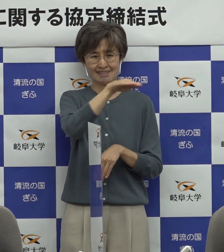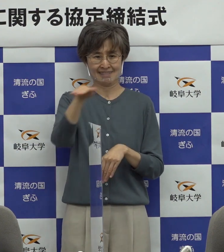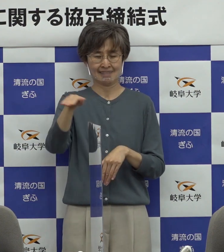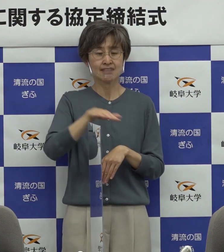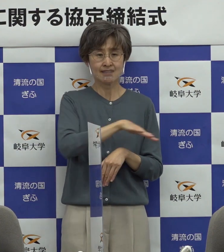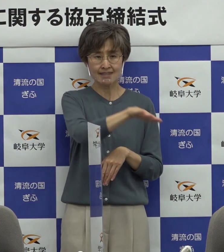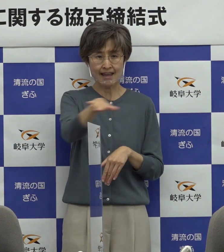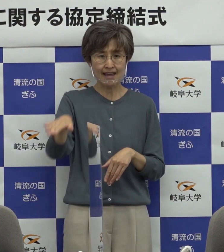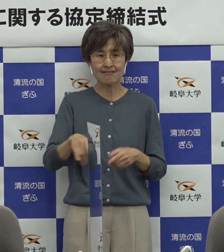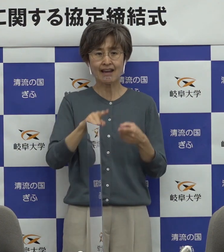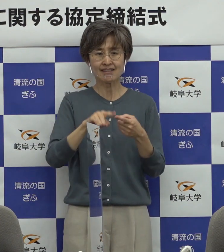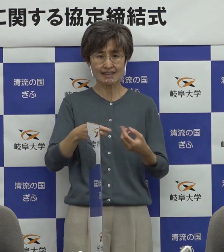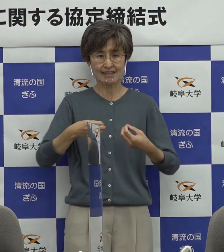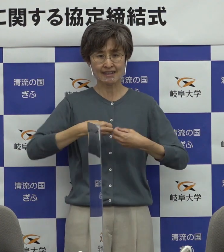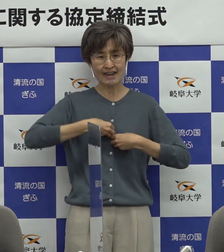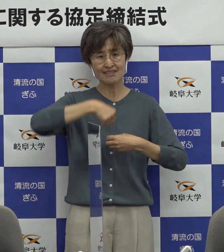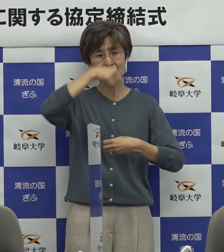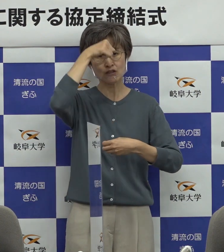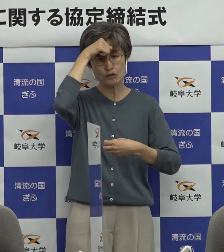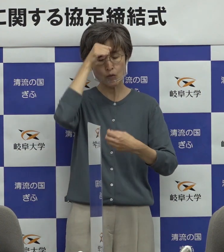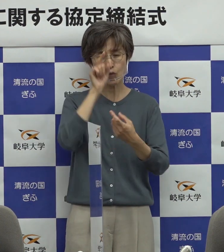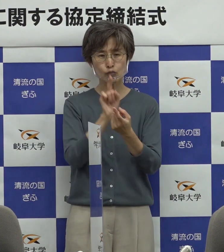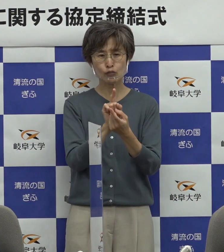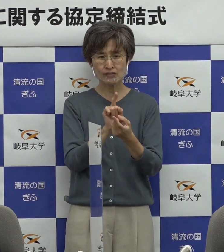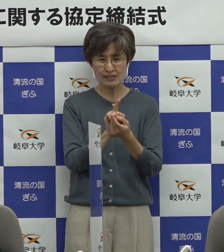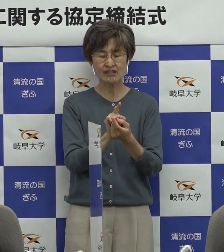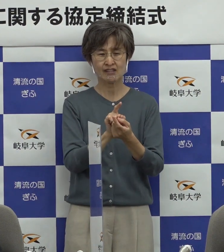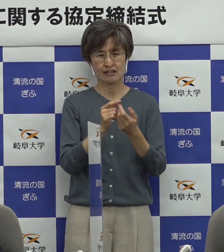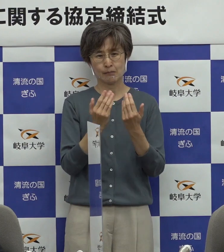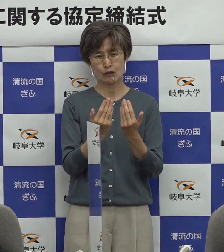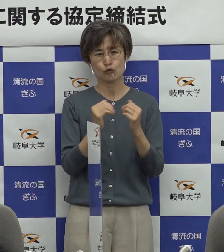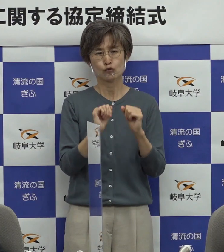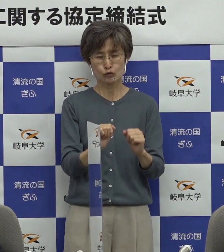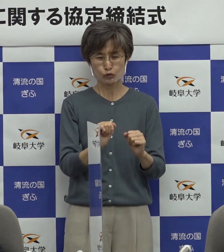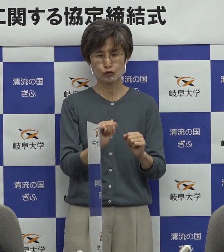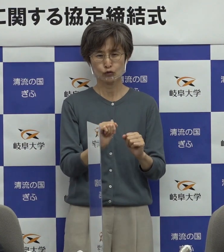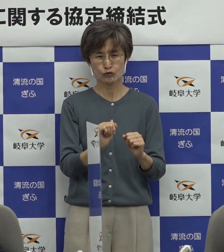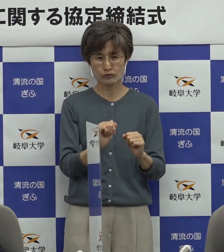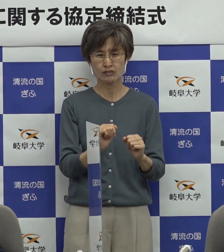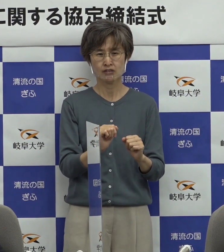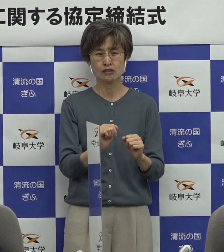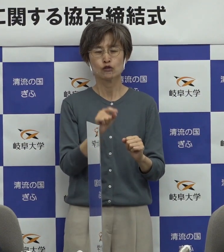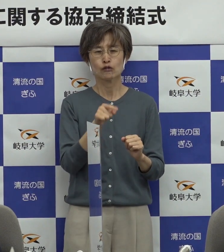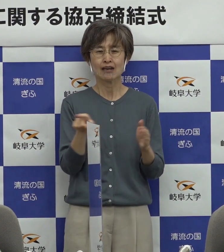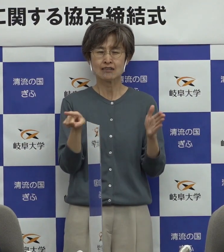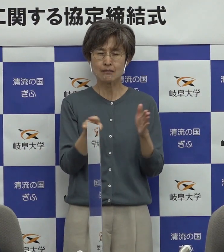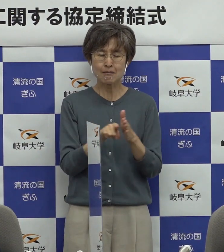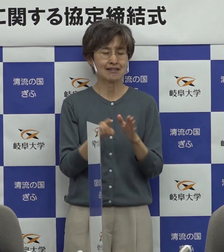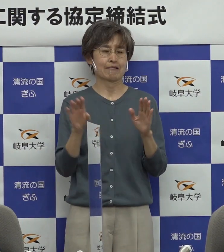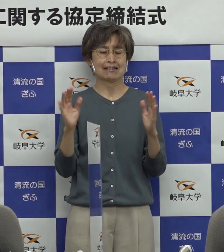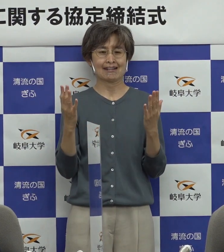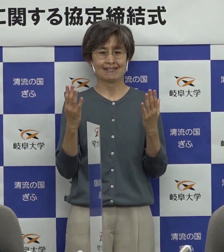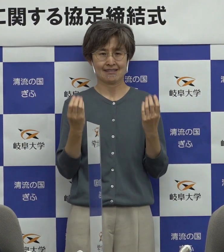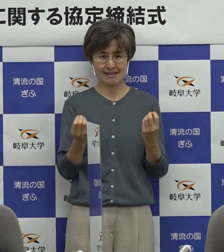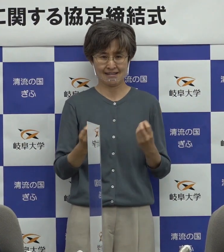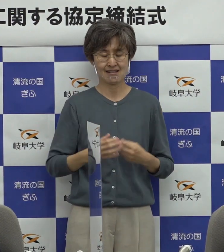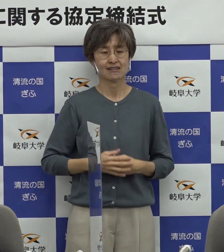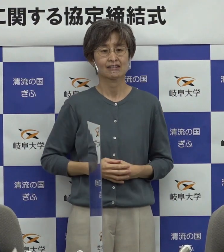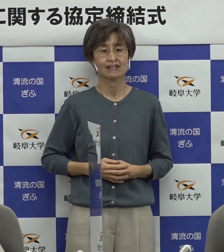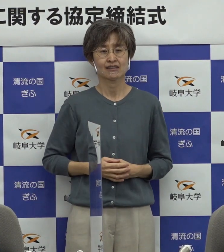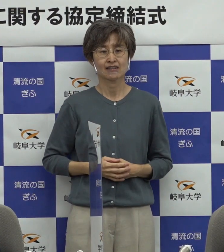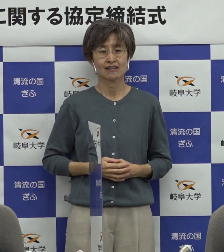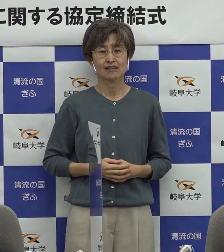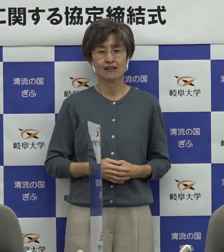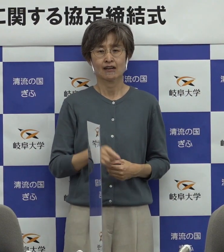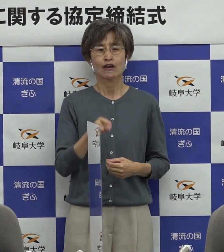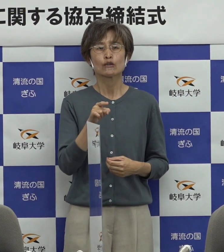として取り扱うという構造はもちろん複合講義とは行いますけれども、講座としては存在をしていませんでした。でそこが非